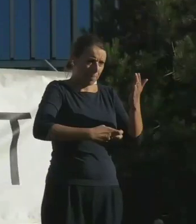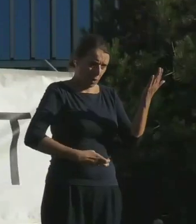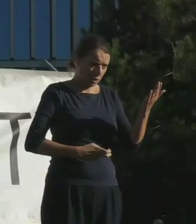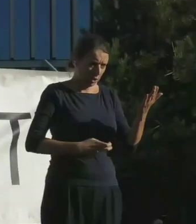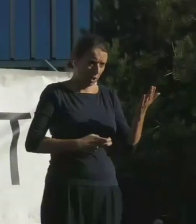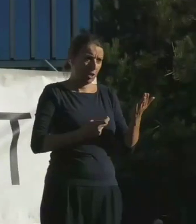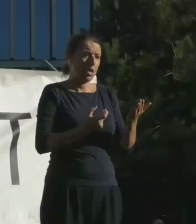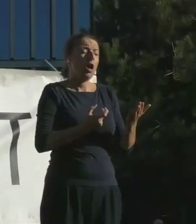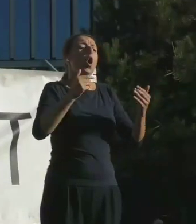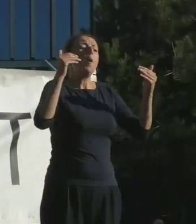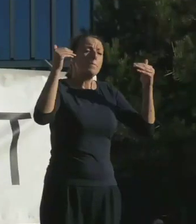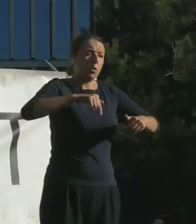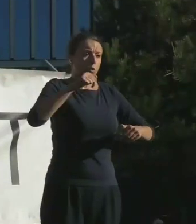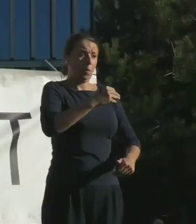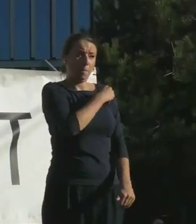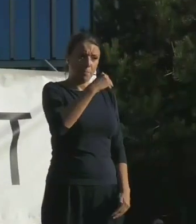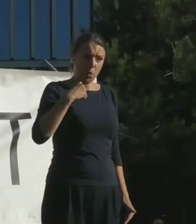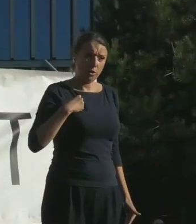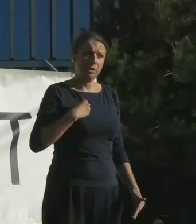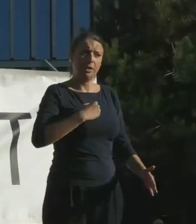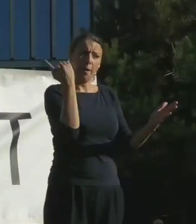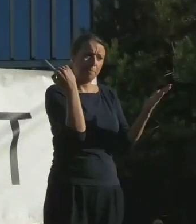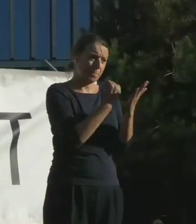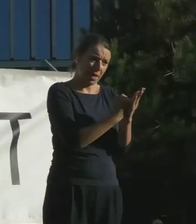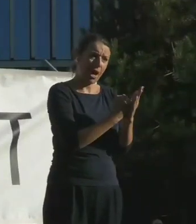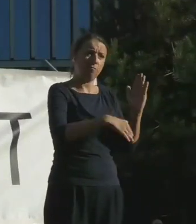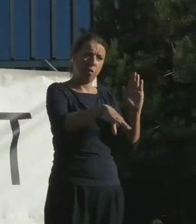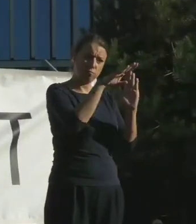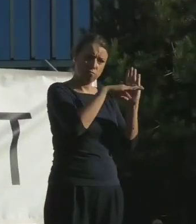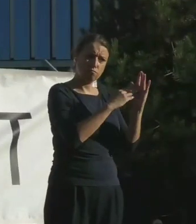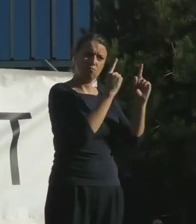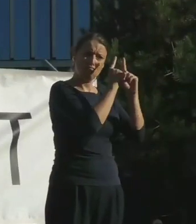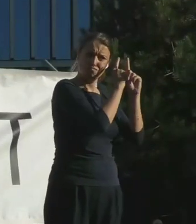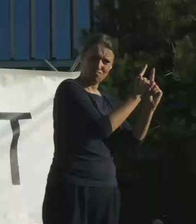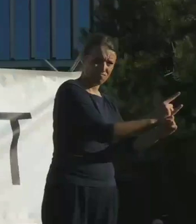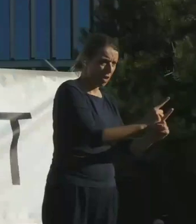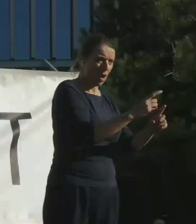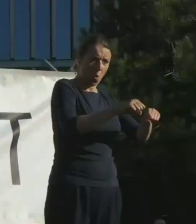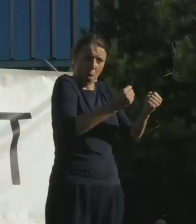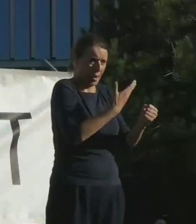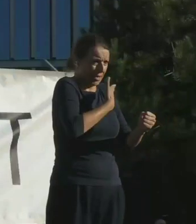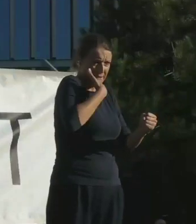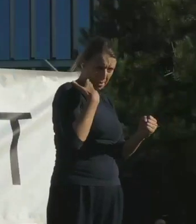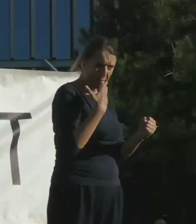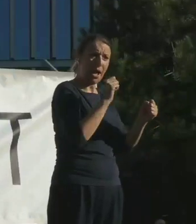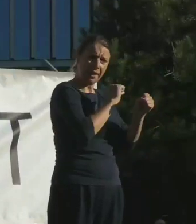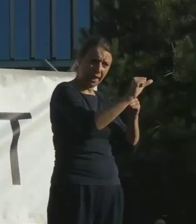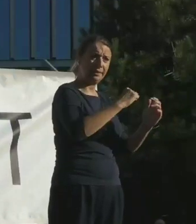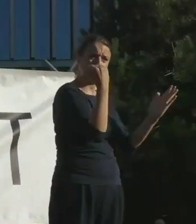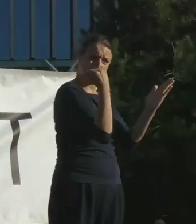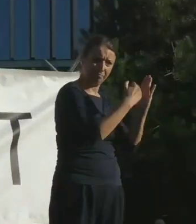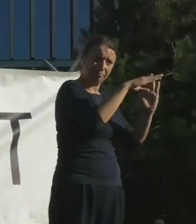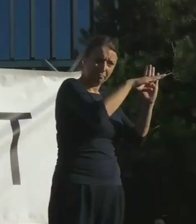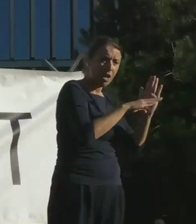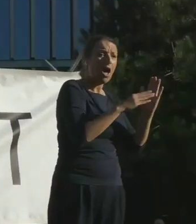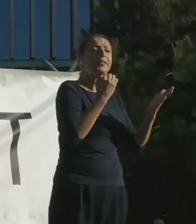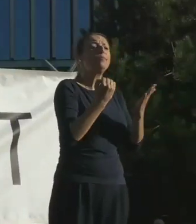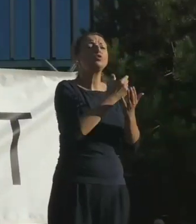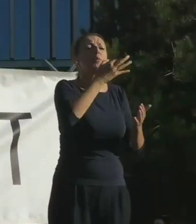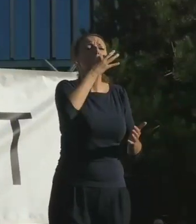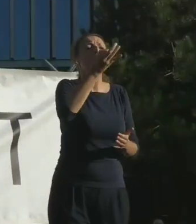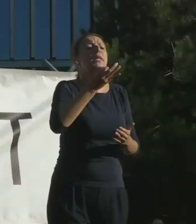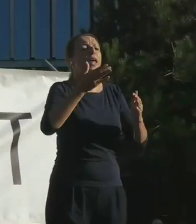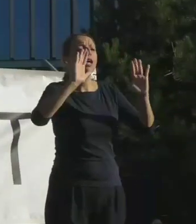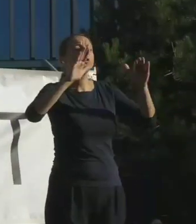Polsce legalnie, bez pytania o pozwolenie szanownych panów z Sejmu,